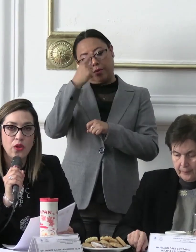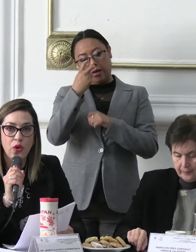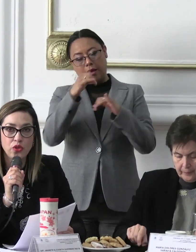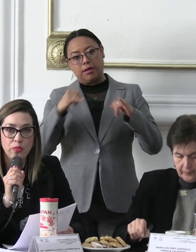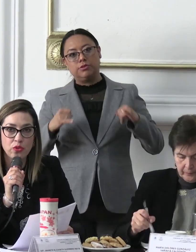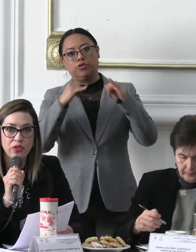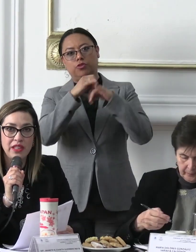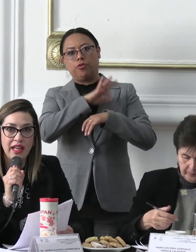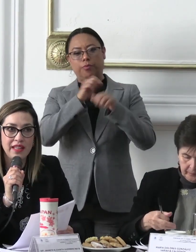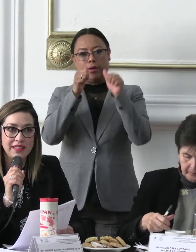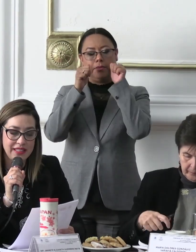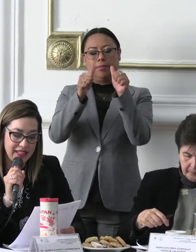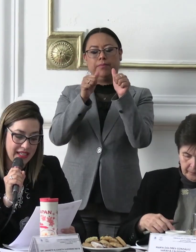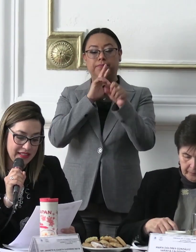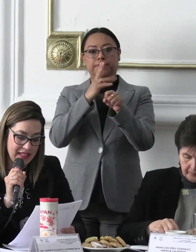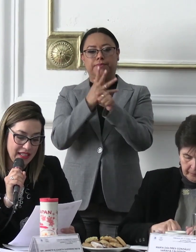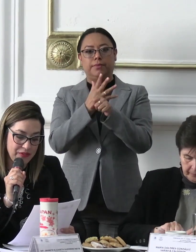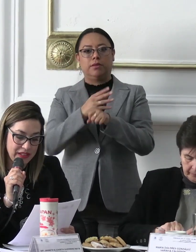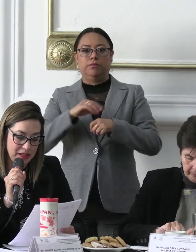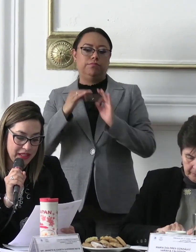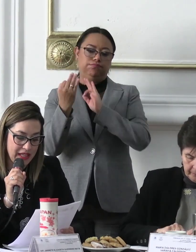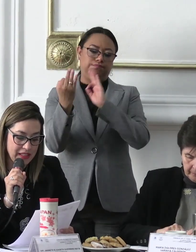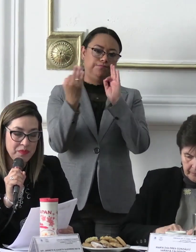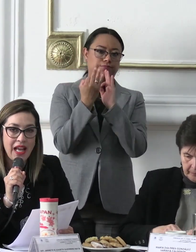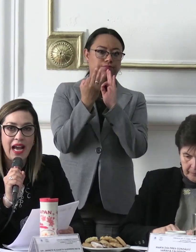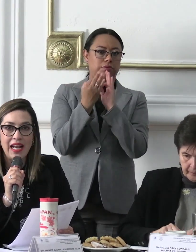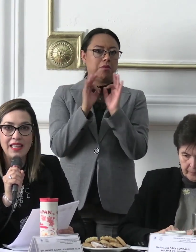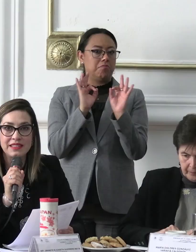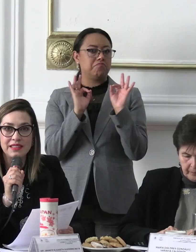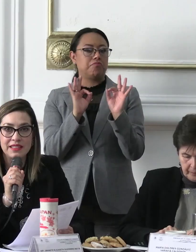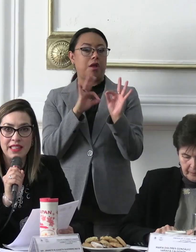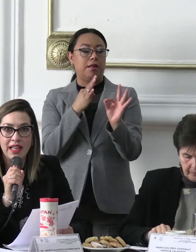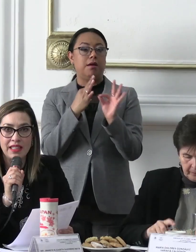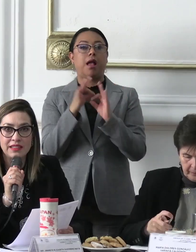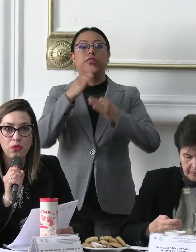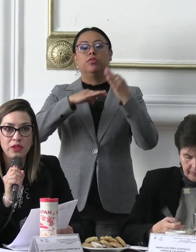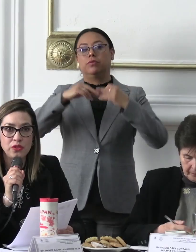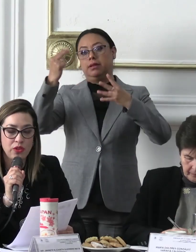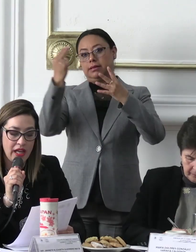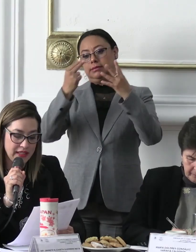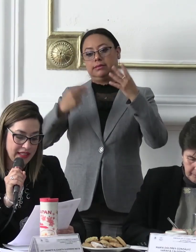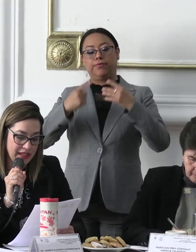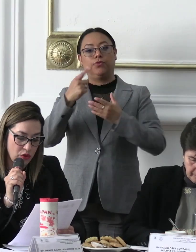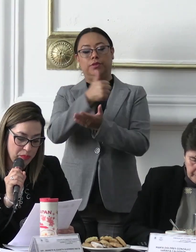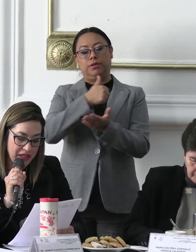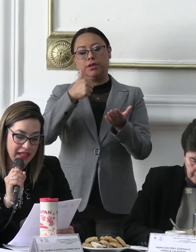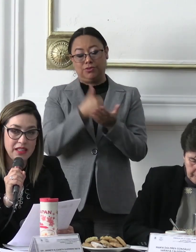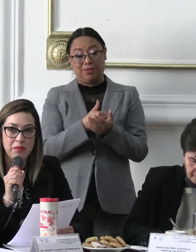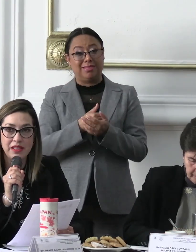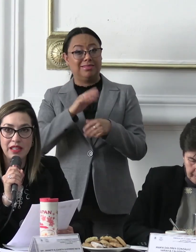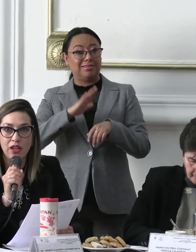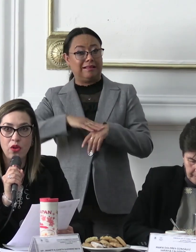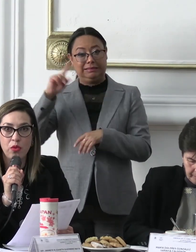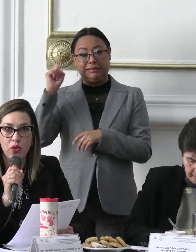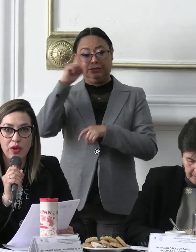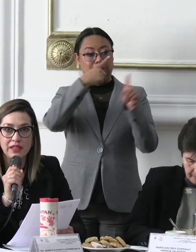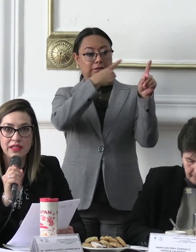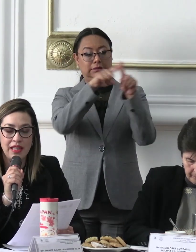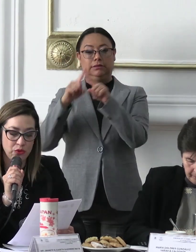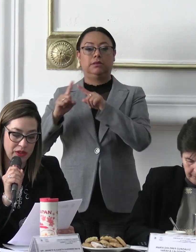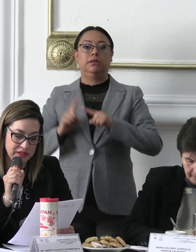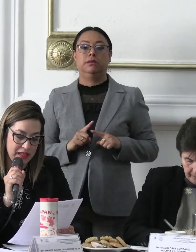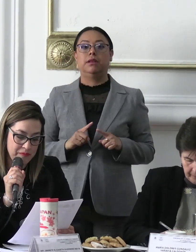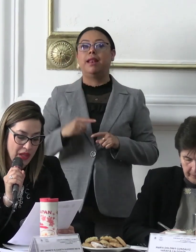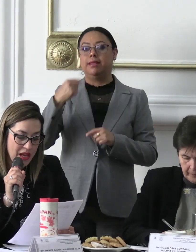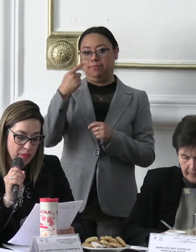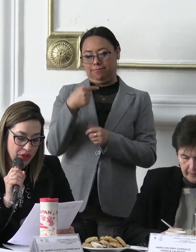responder con oportunidad, cercanía y efectividad a las necesidades de una ciudad tan compleja y diversa como lo es